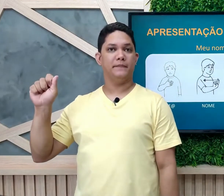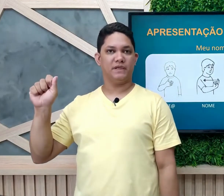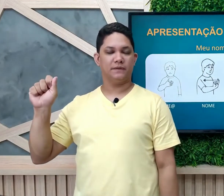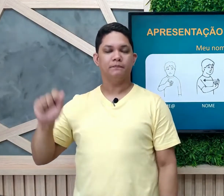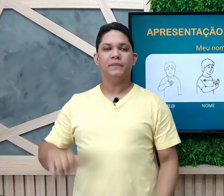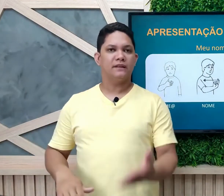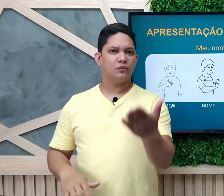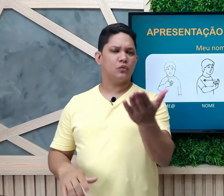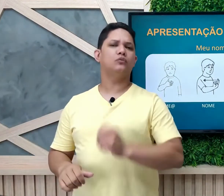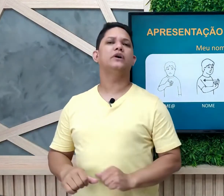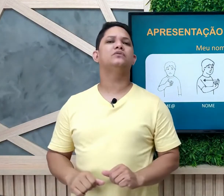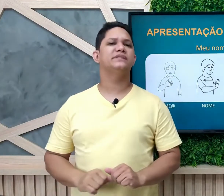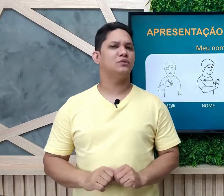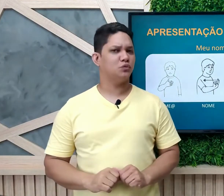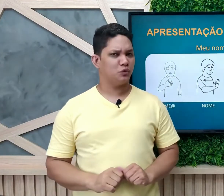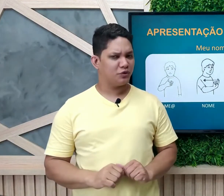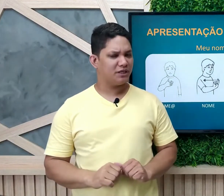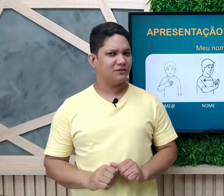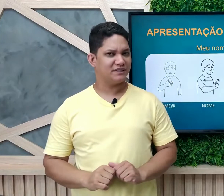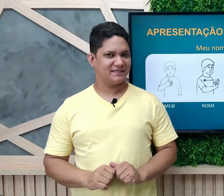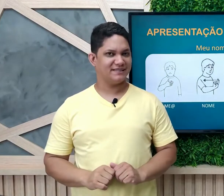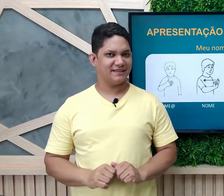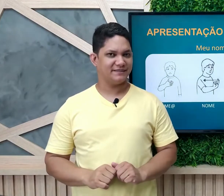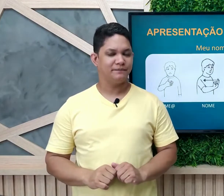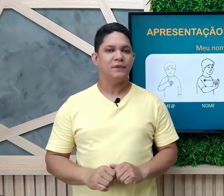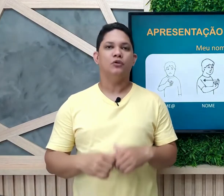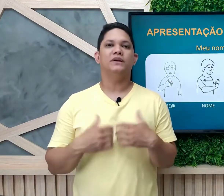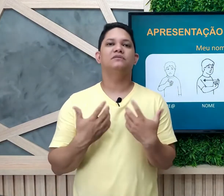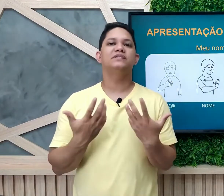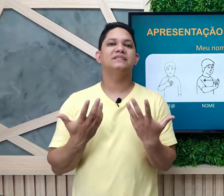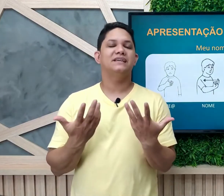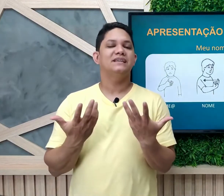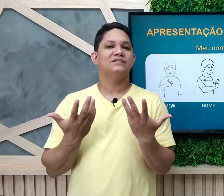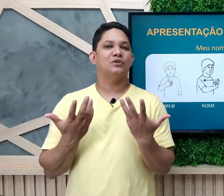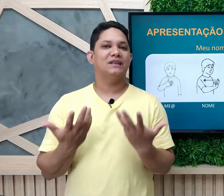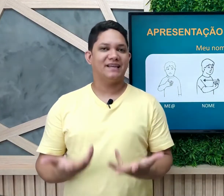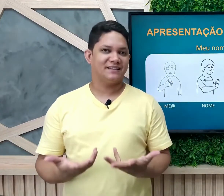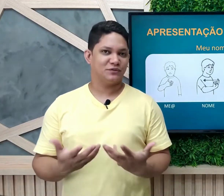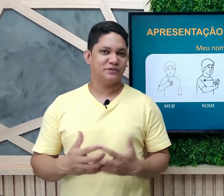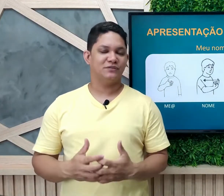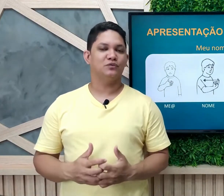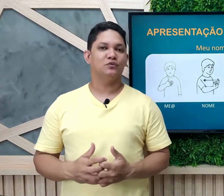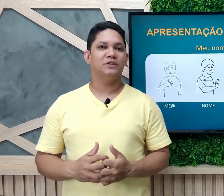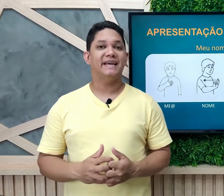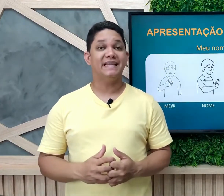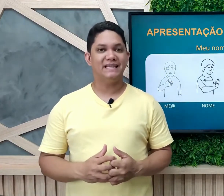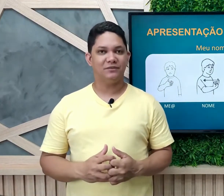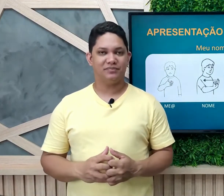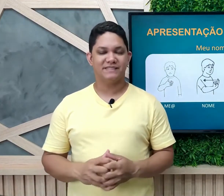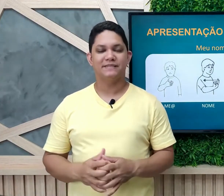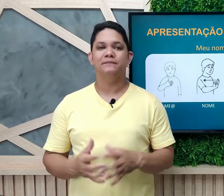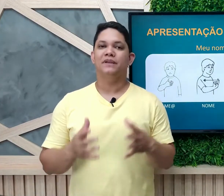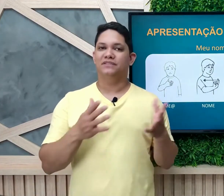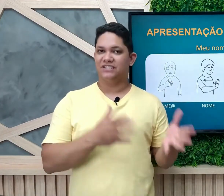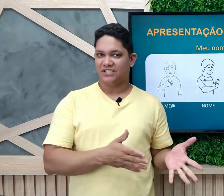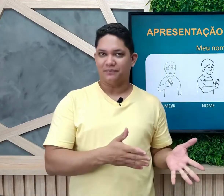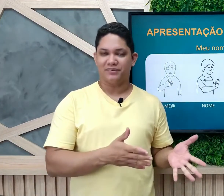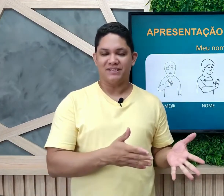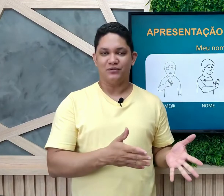Camila. Então, como é o seu nome em língua de sinais? Como é que você soletra o seu nome em Libras? Você já aprendeu o